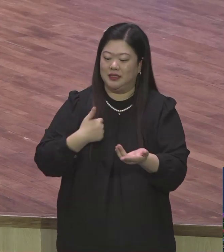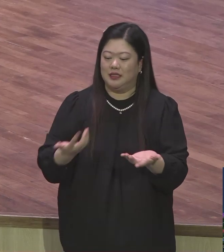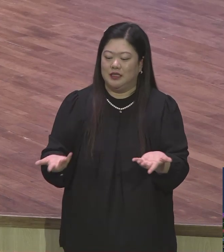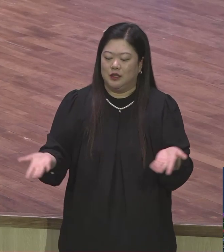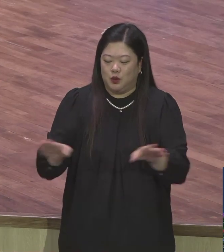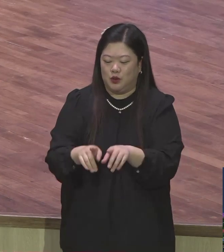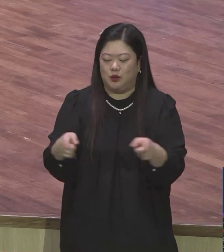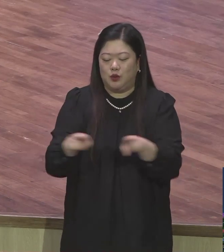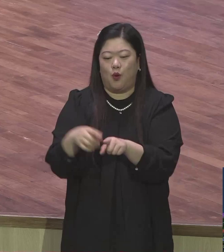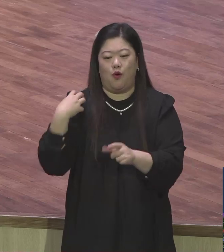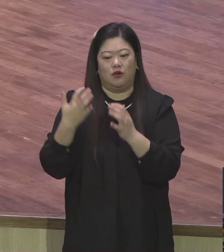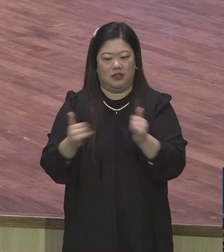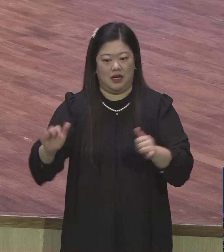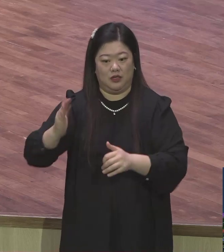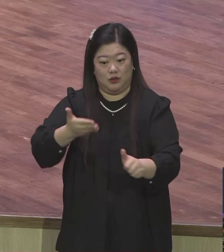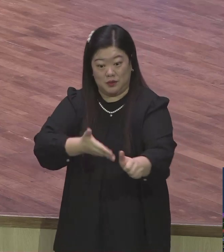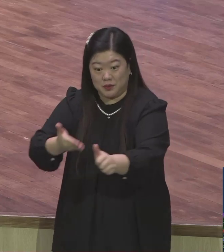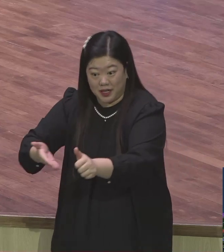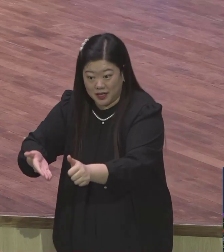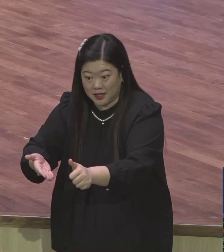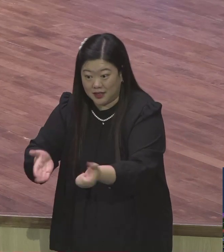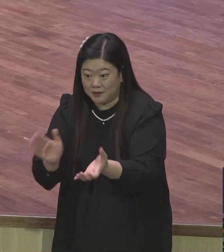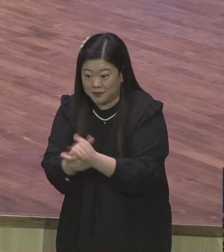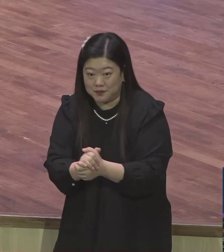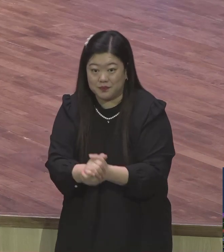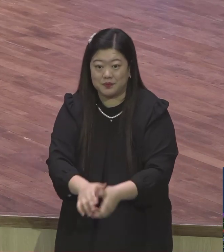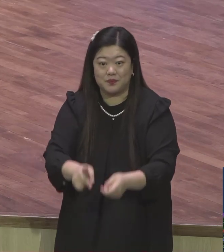번째로 우리를 견고하게 하시는 복음입니다. 자,